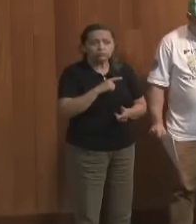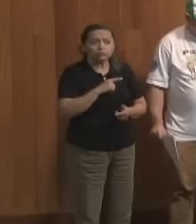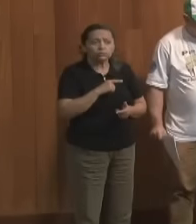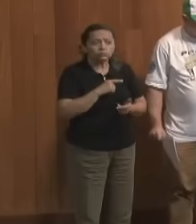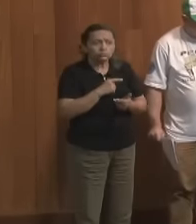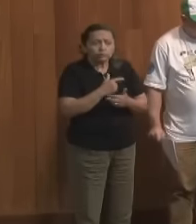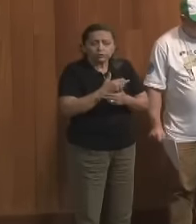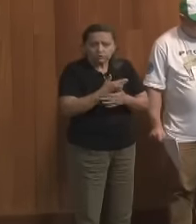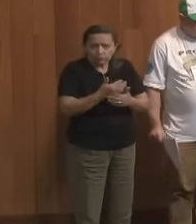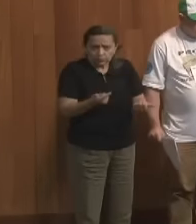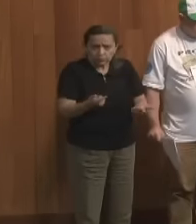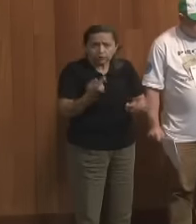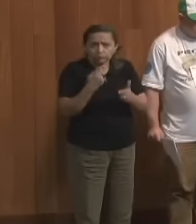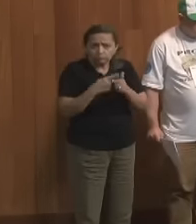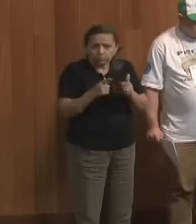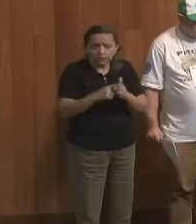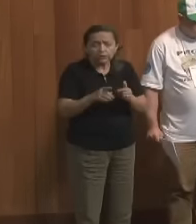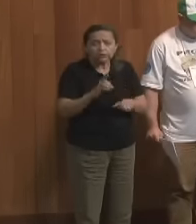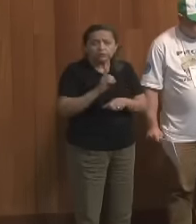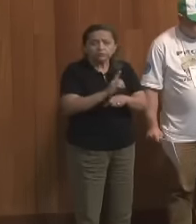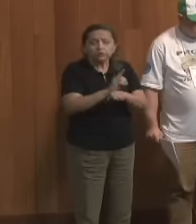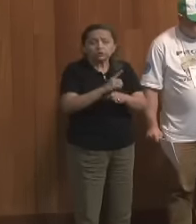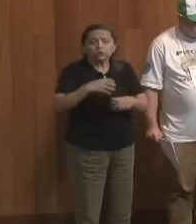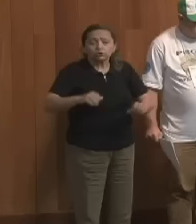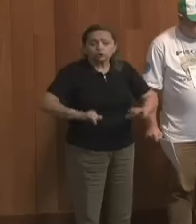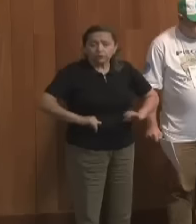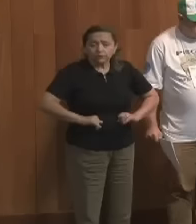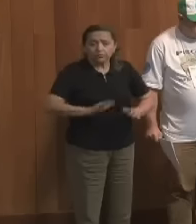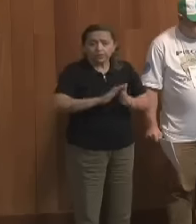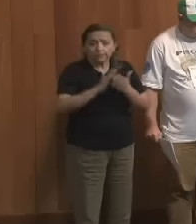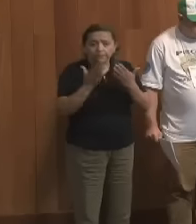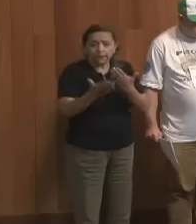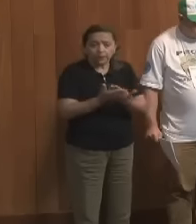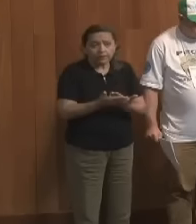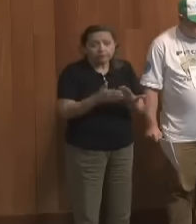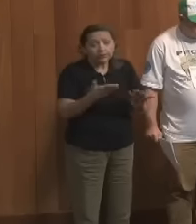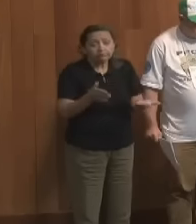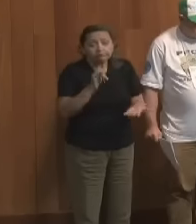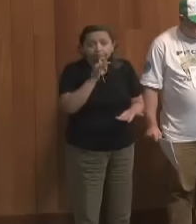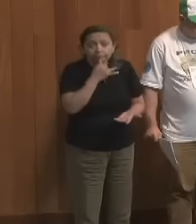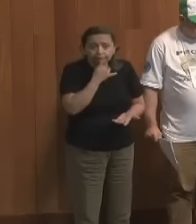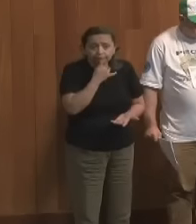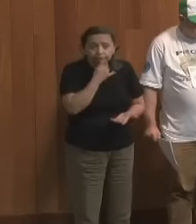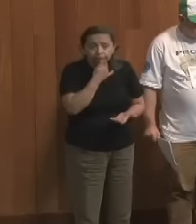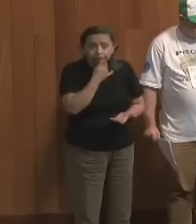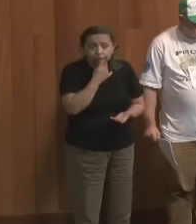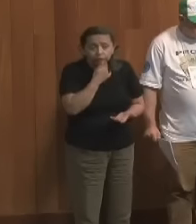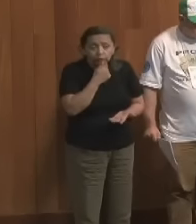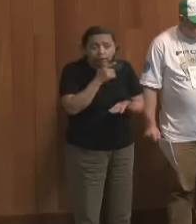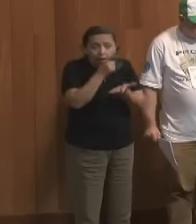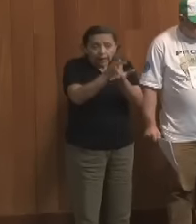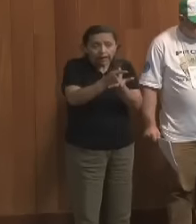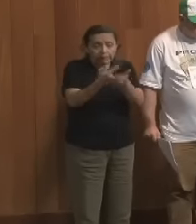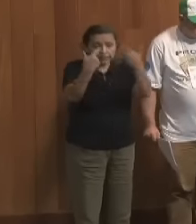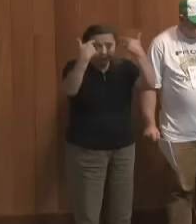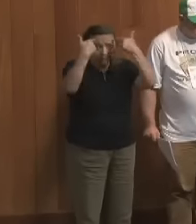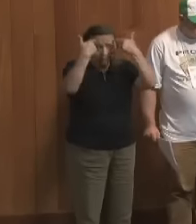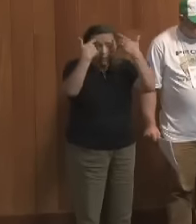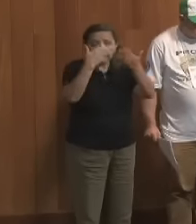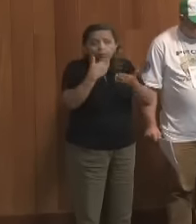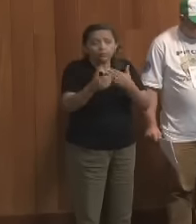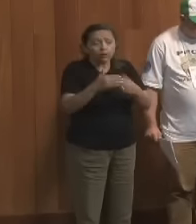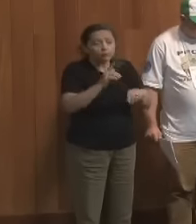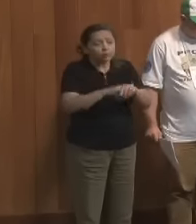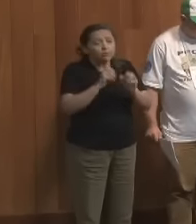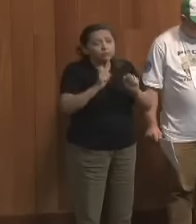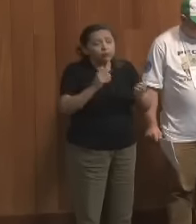de defensores sendo ameaçados e, infelizmente, com a pistola na cabeça, que, a qualquer momento,